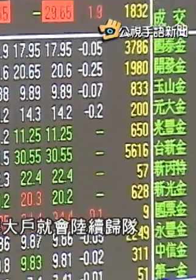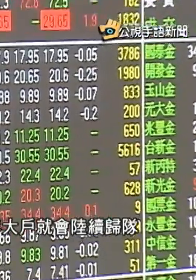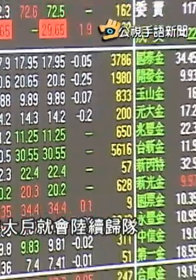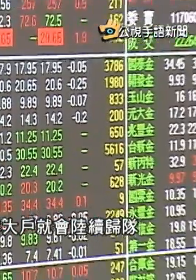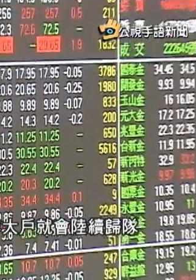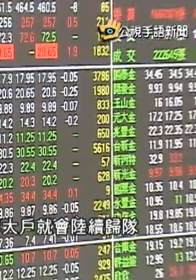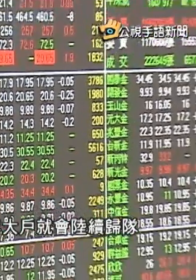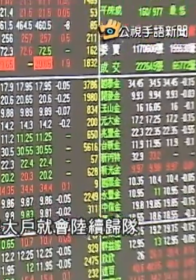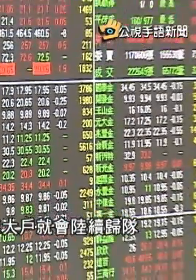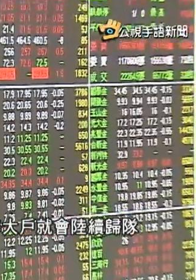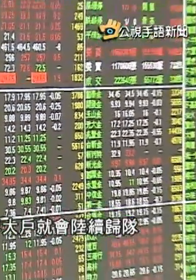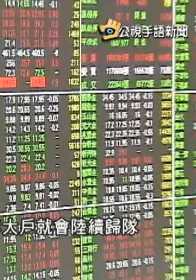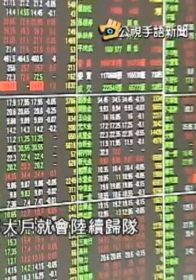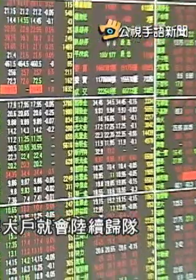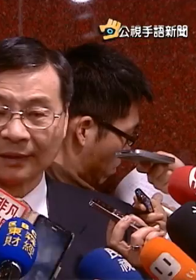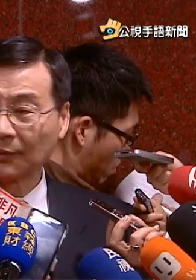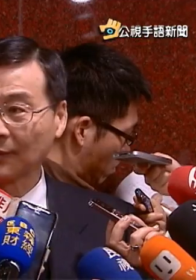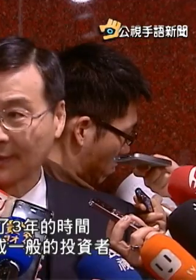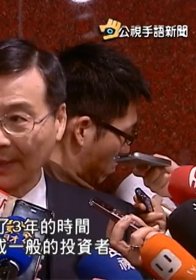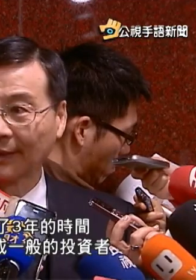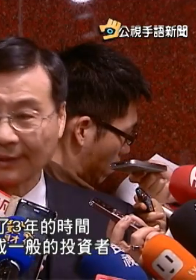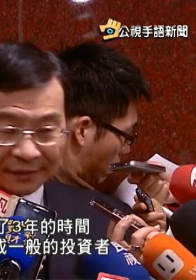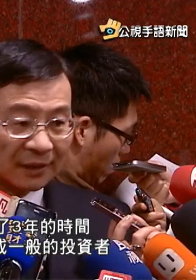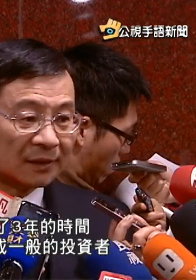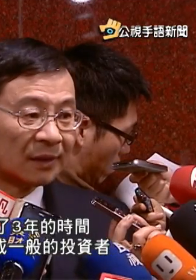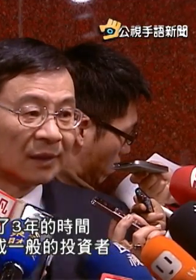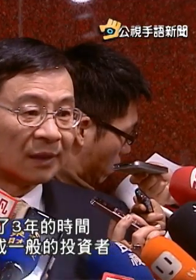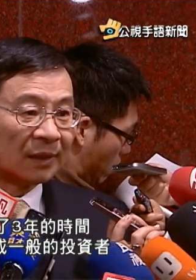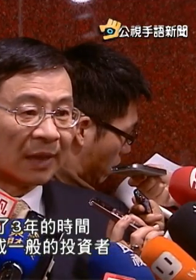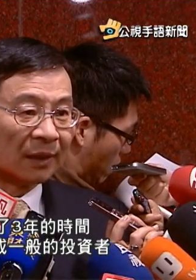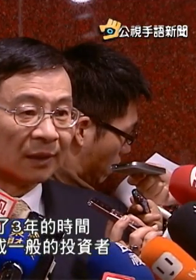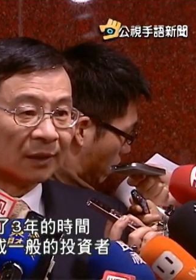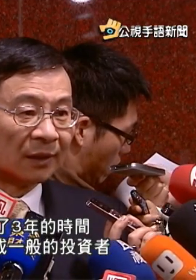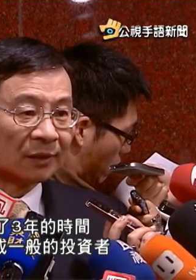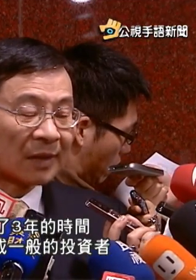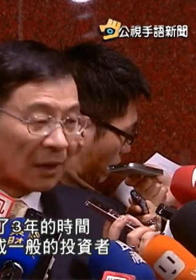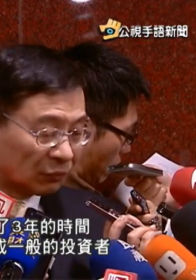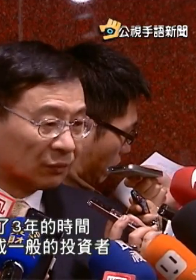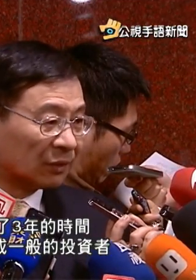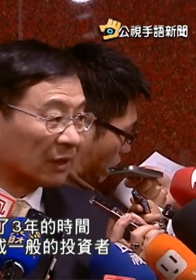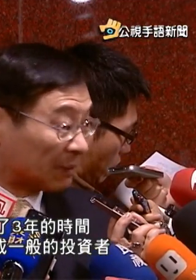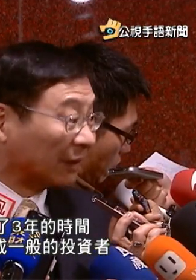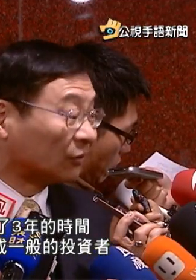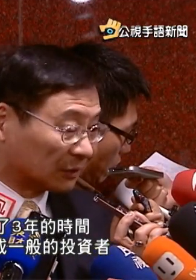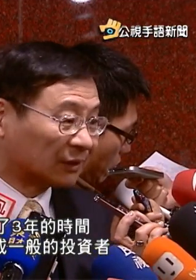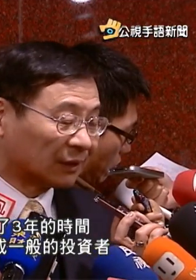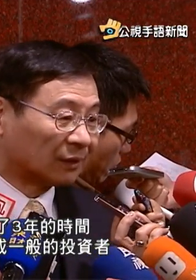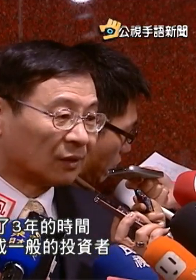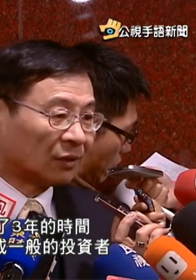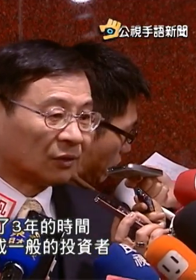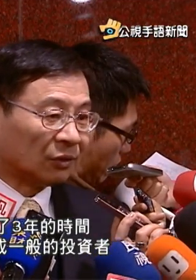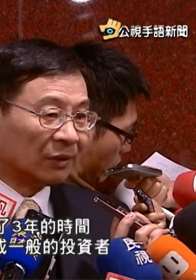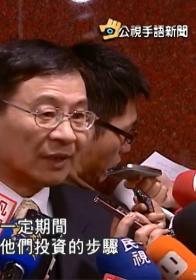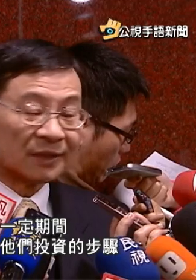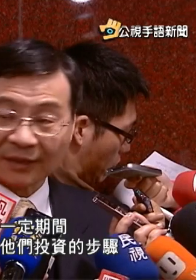大户就会陆续归队。 争取了3年的时间，让大户或者一般的投资者有一定期